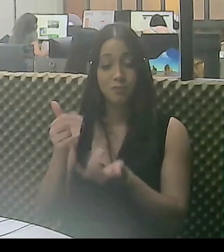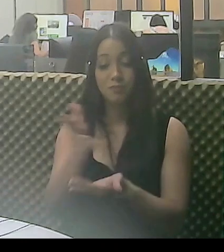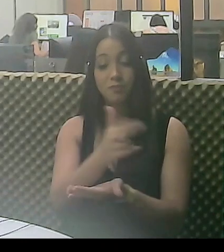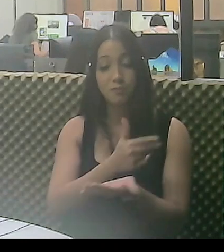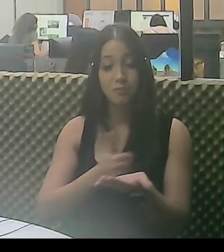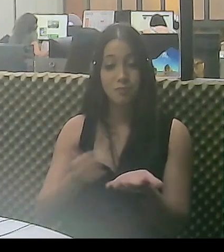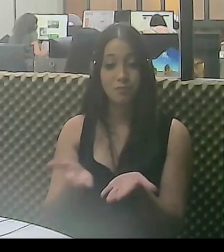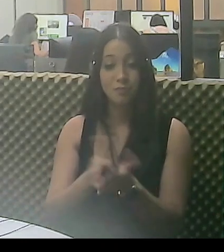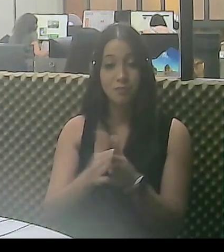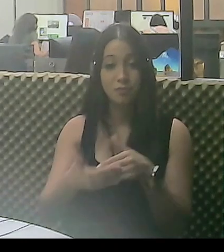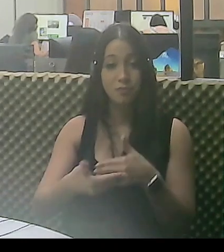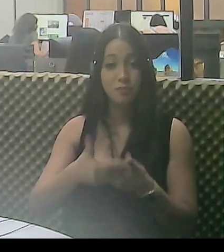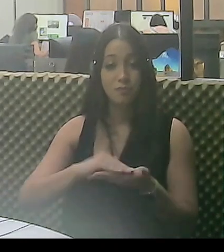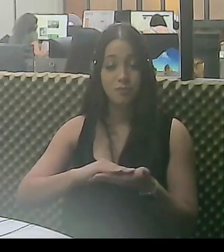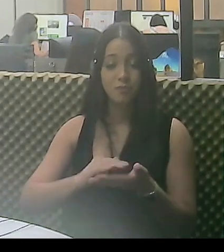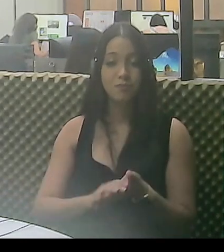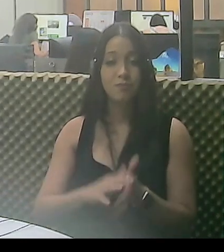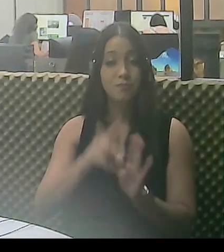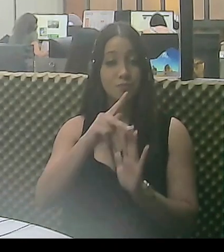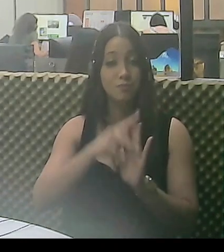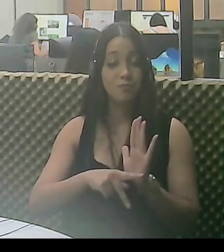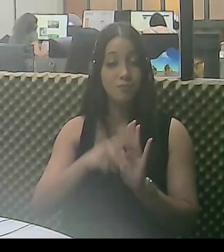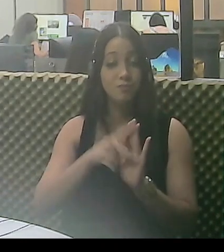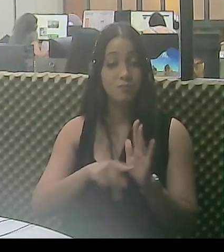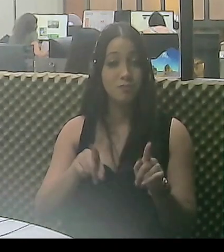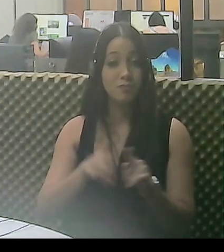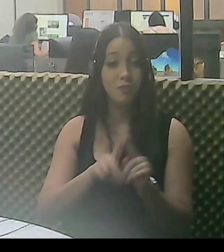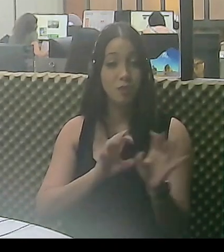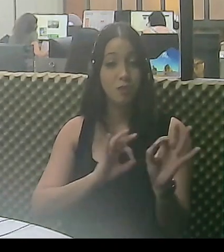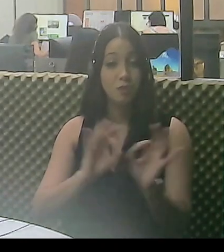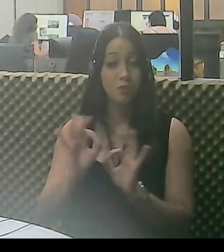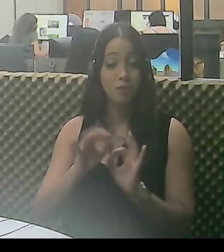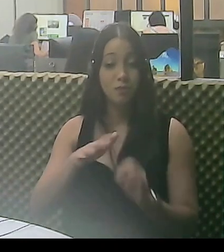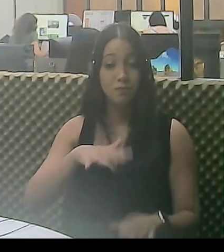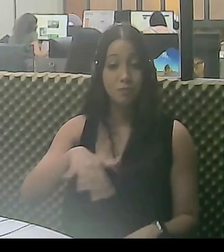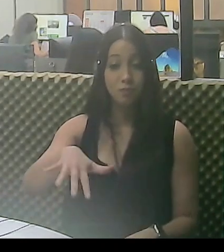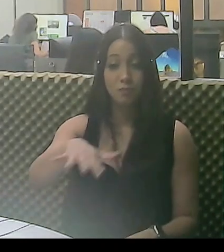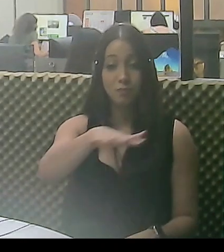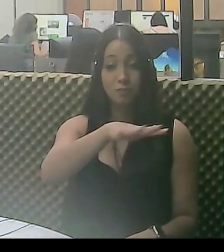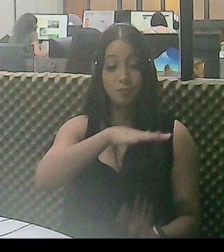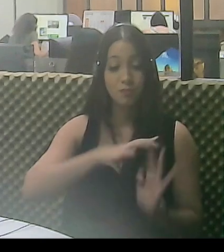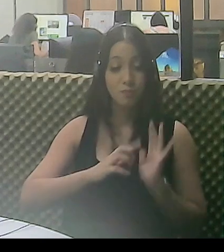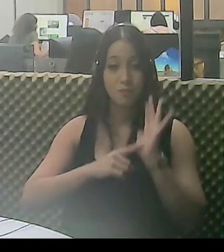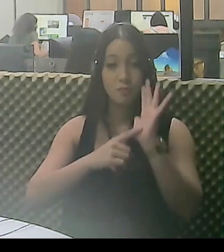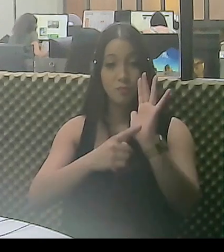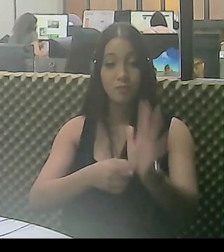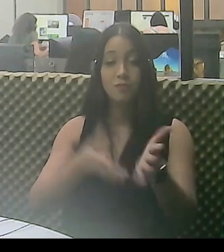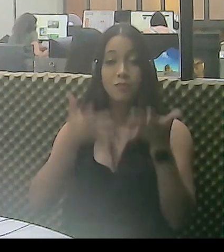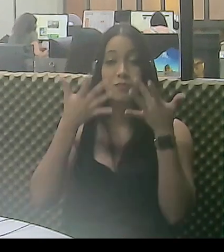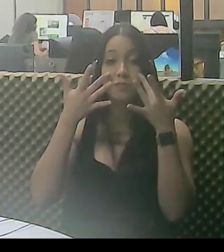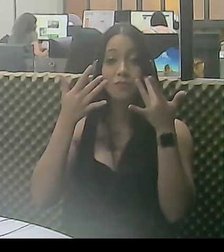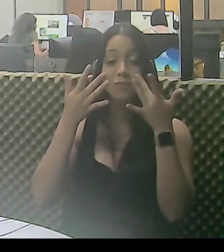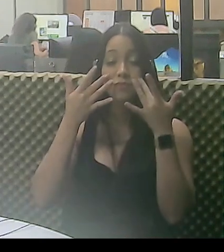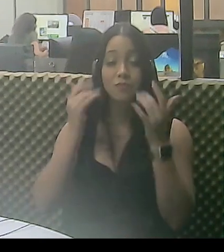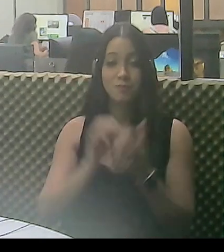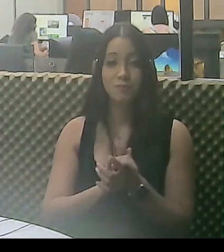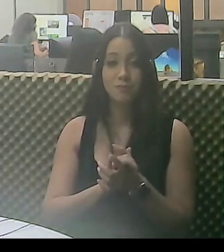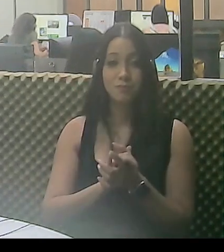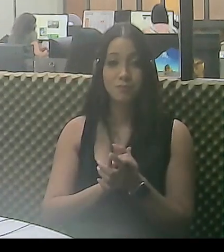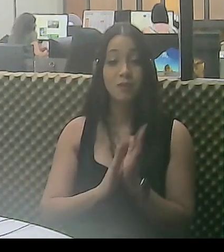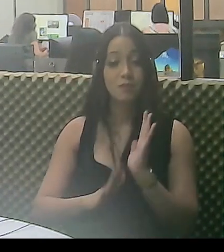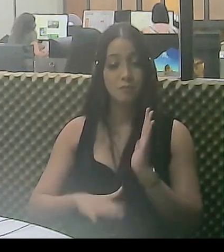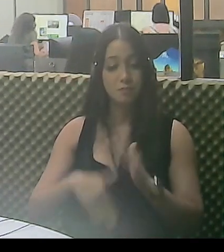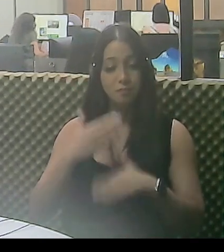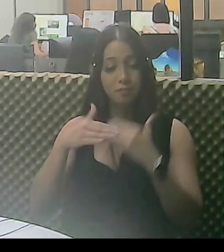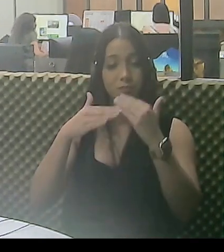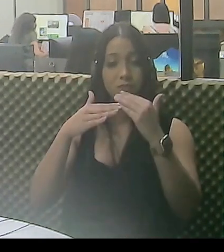e dobraduras. A programação contou ainda com a organização de espaços e apresentações teatrais. Tudo